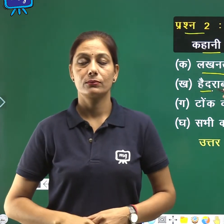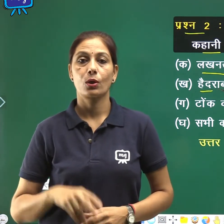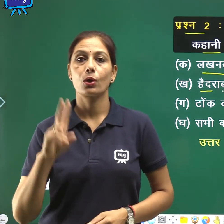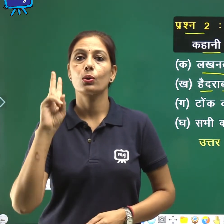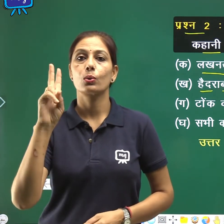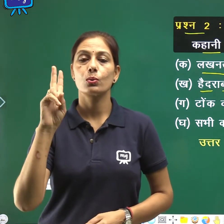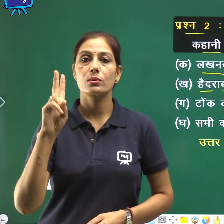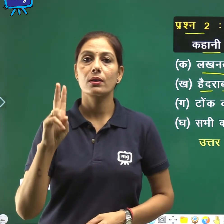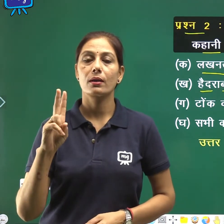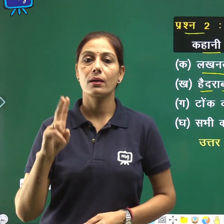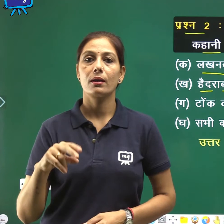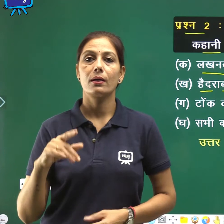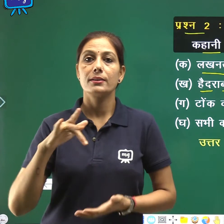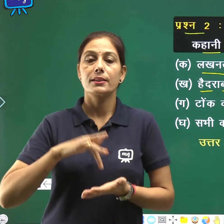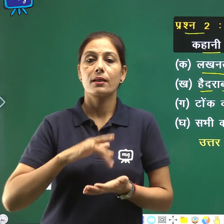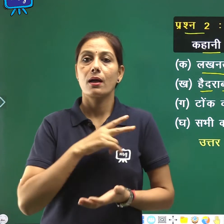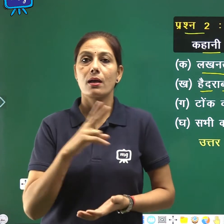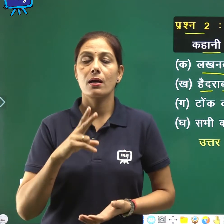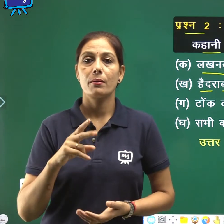दूसरा हैदराबाद के निजाम का,